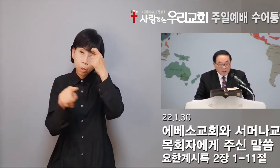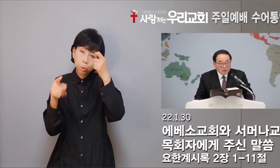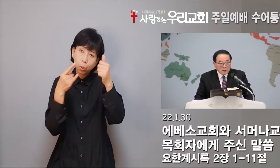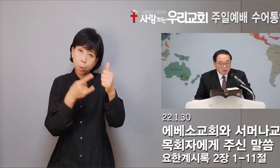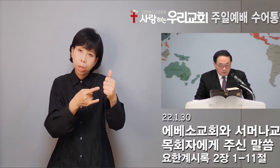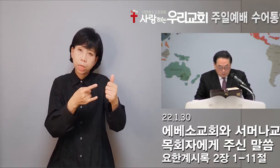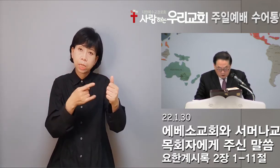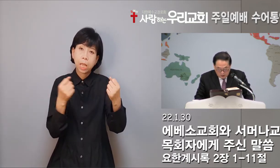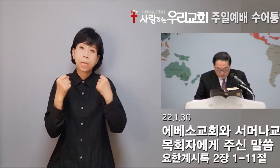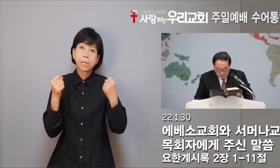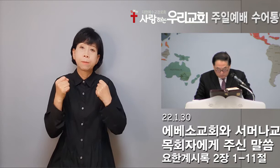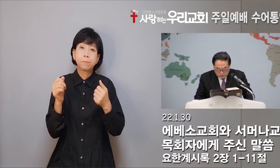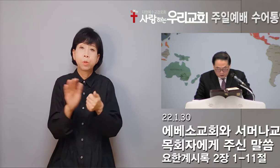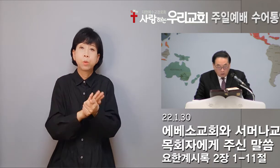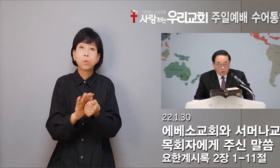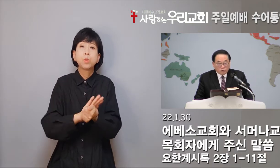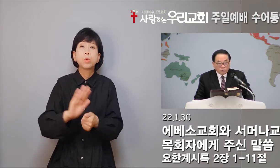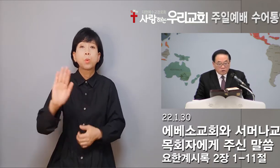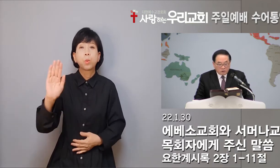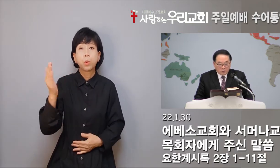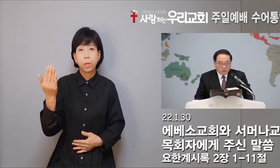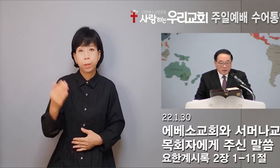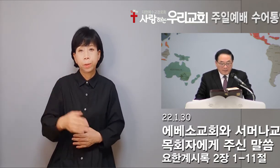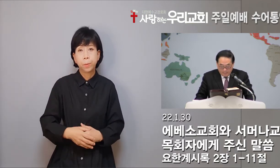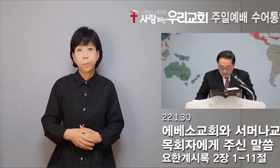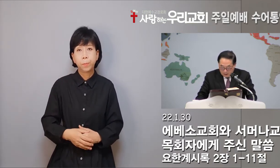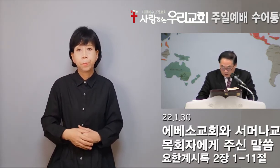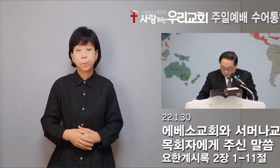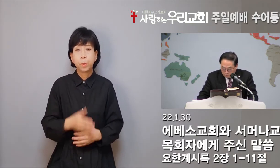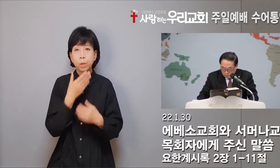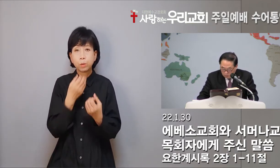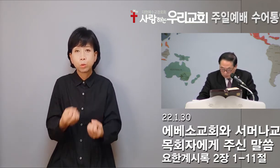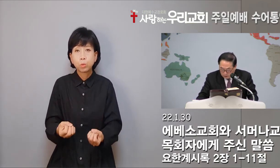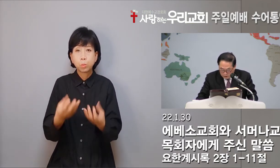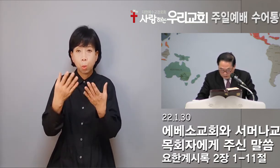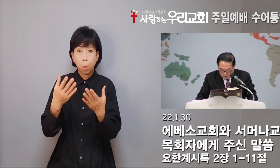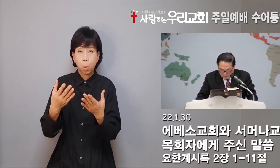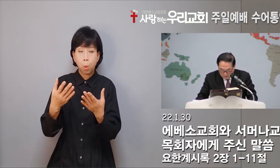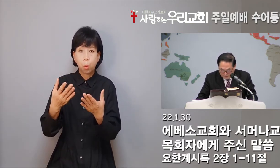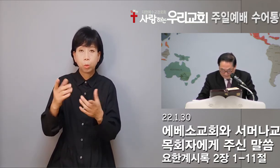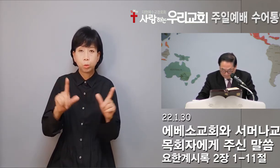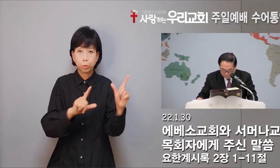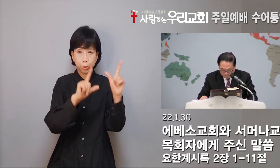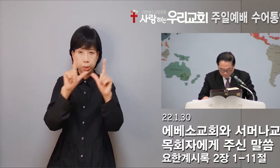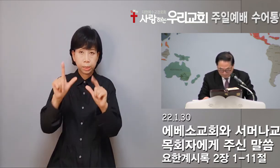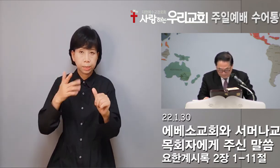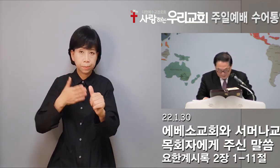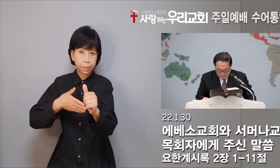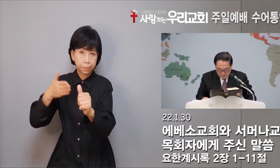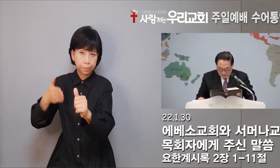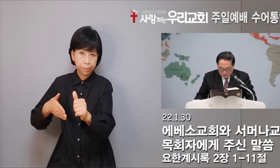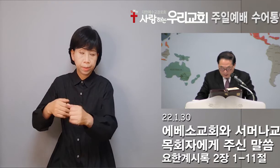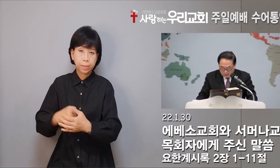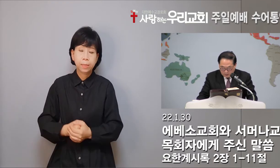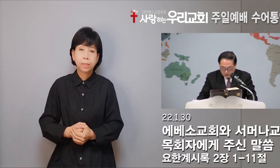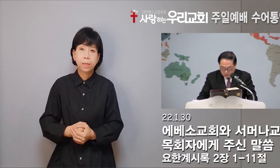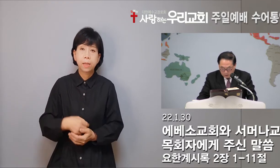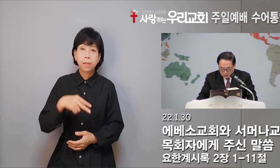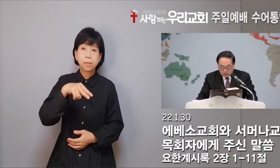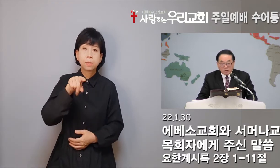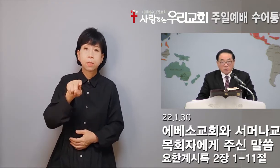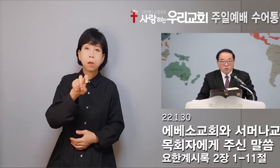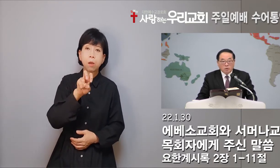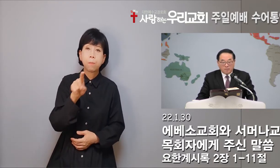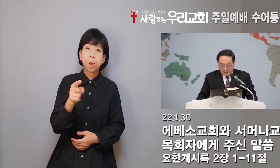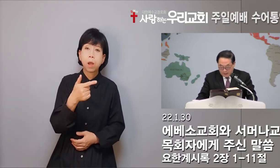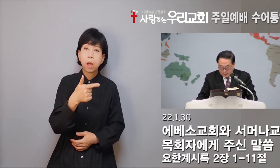성도들에게 큰 힘과 위로가 되어 주시는 것입니다. 이런 축복을 누리시기를 바랍니다. 서머나에는